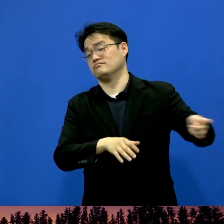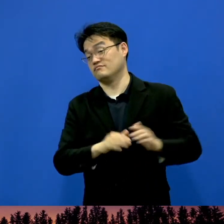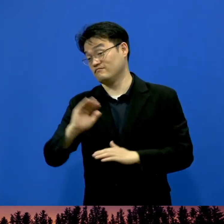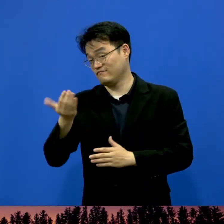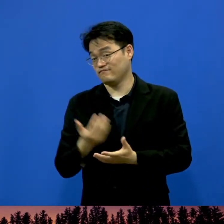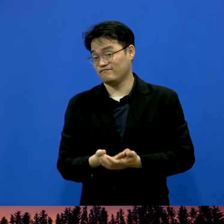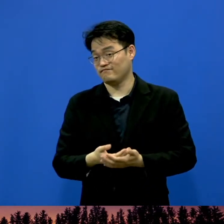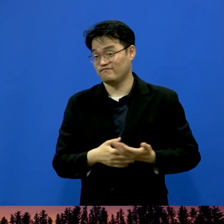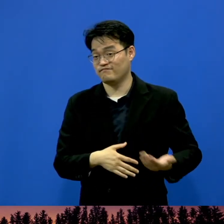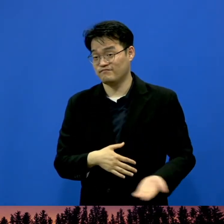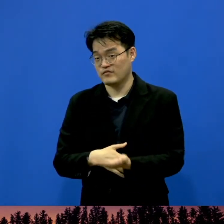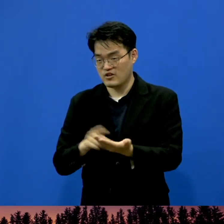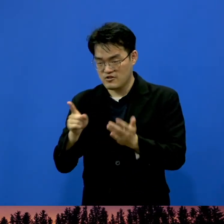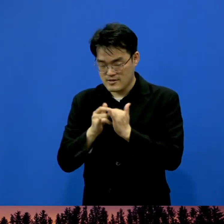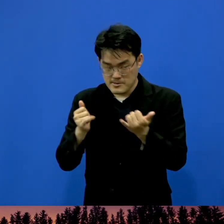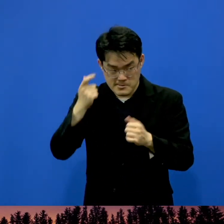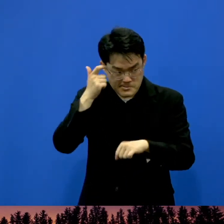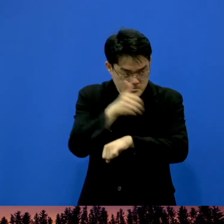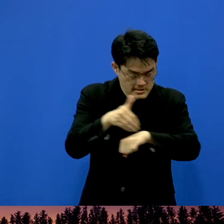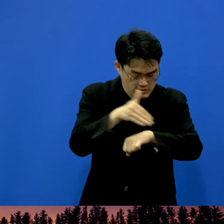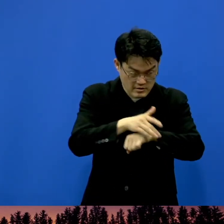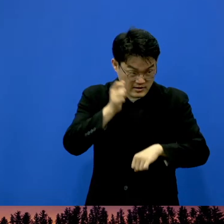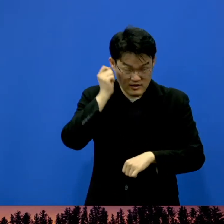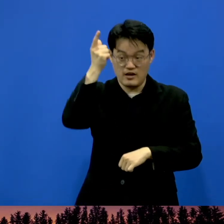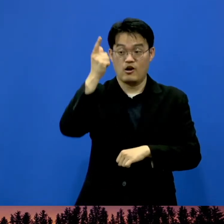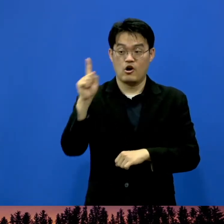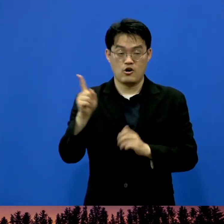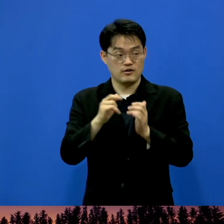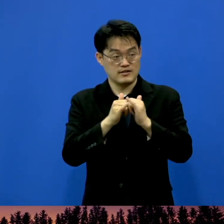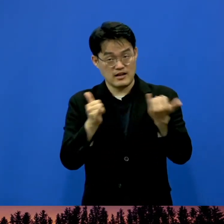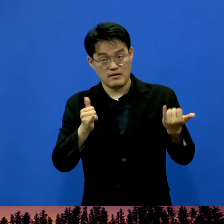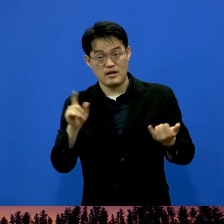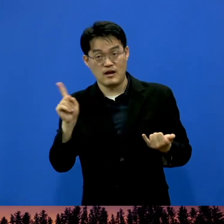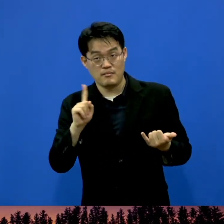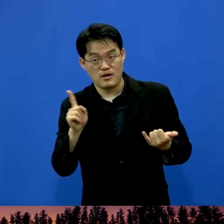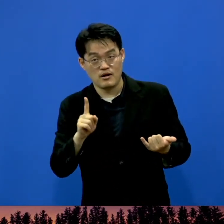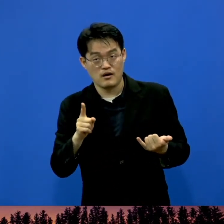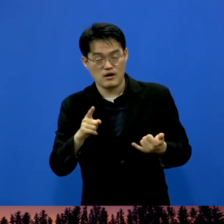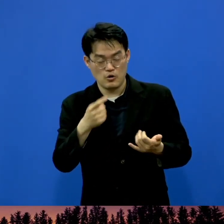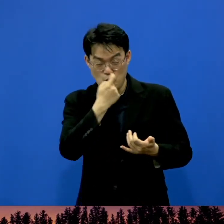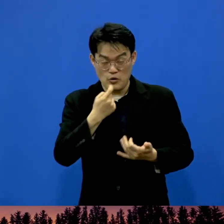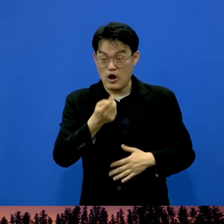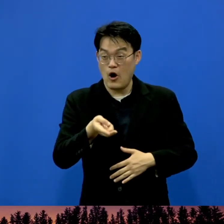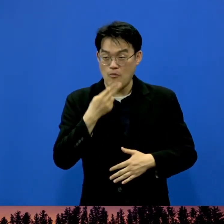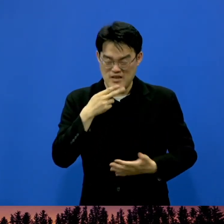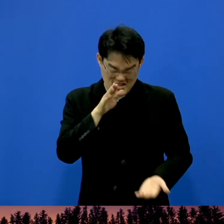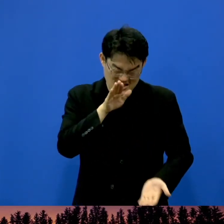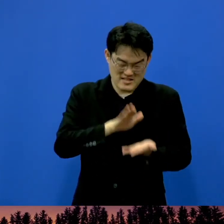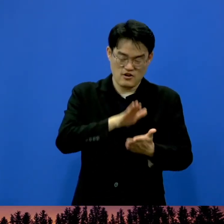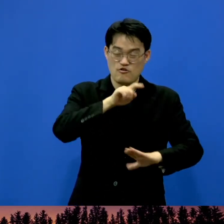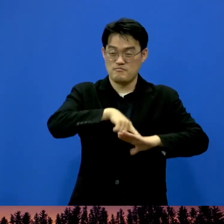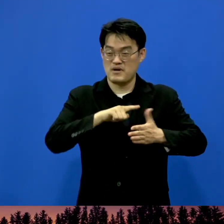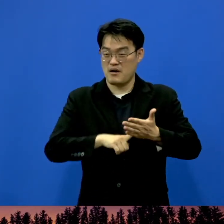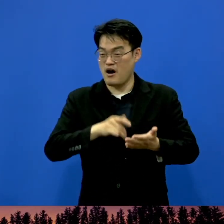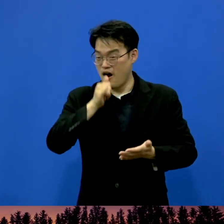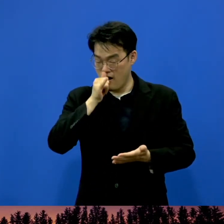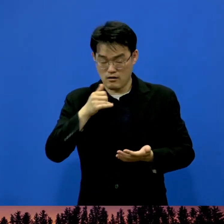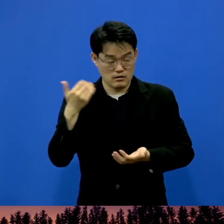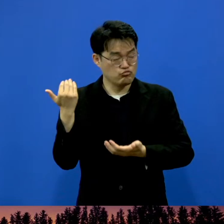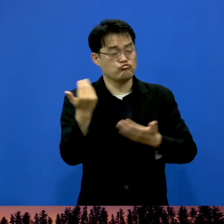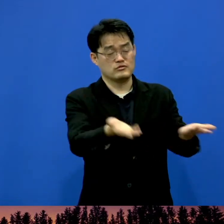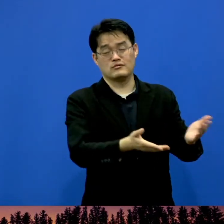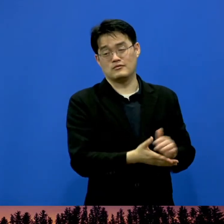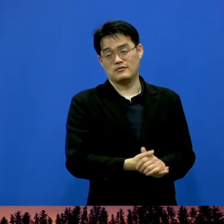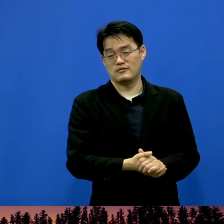어떤 사람은 뭐 기획력이 타고난 사람, 어떤 사람은 좀 뭐 그런 논리는 없지만 굉장히 뜨거운 가슴을 갖고 있는, 그것도 주신